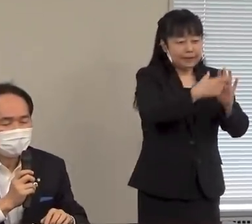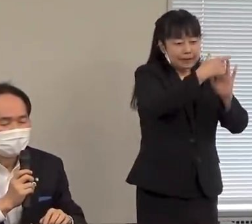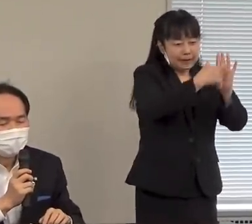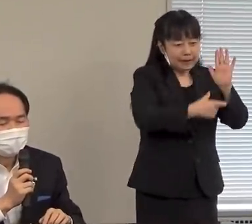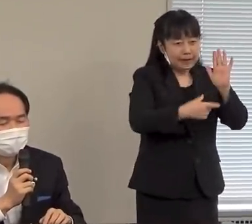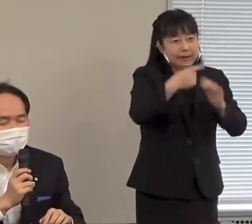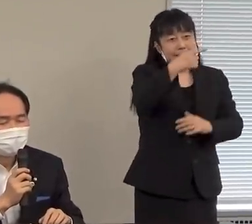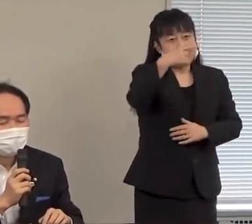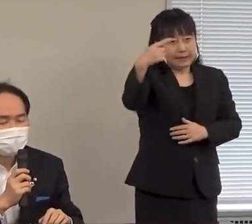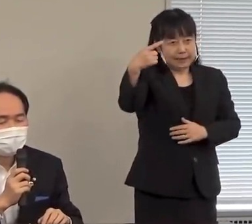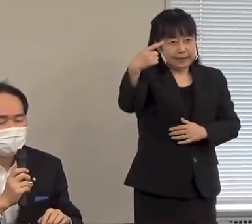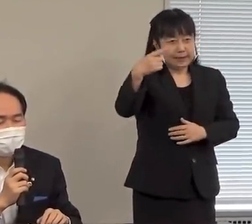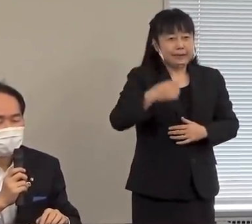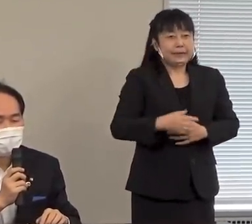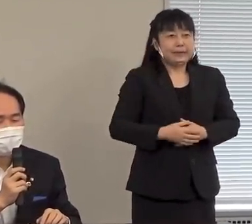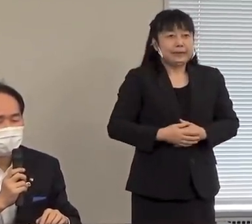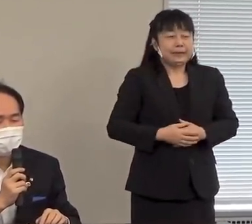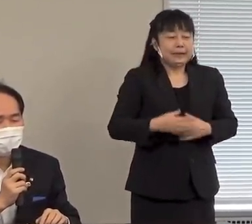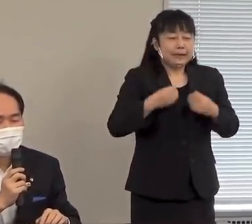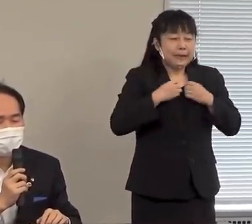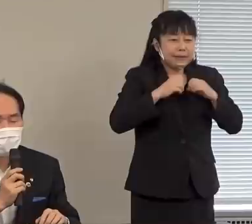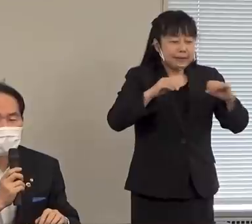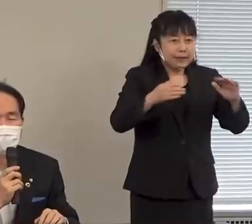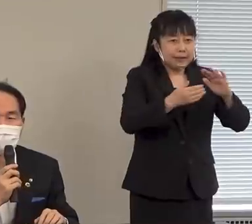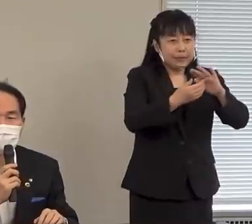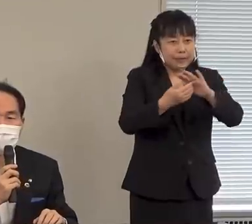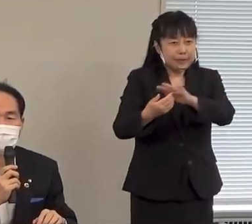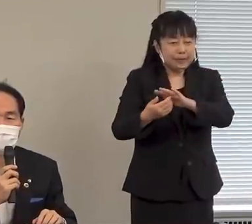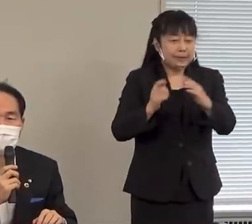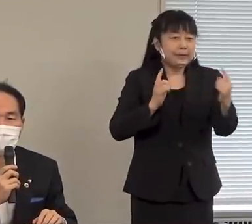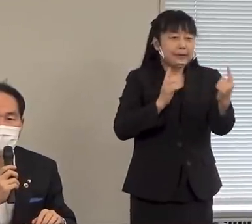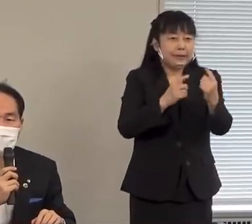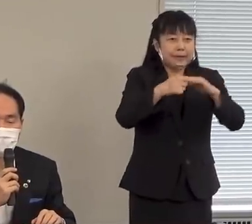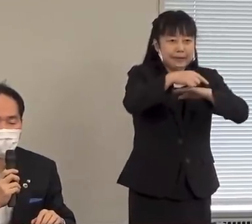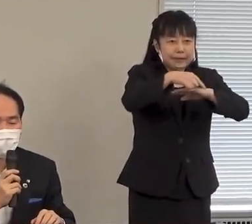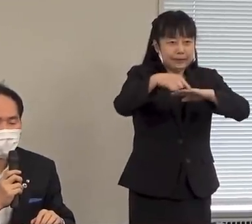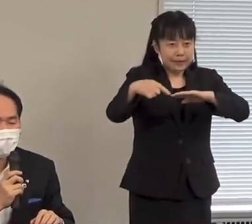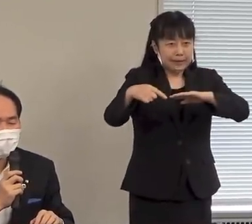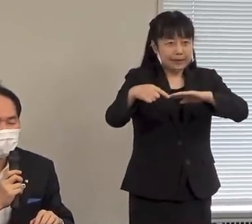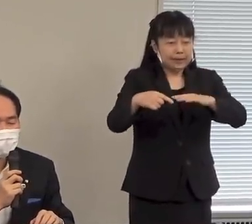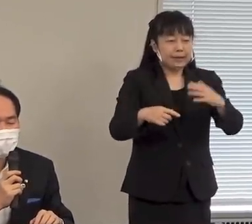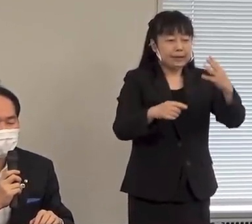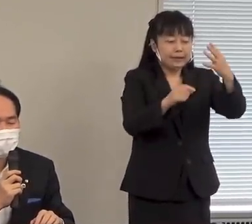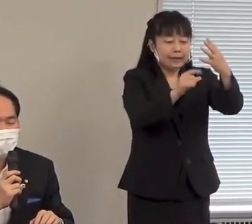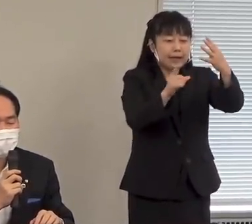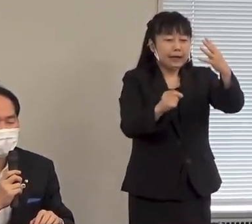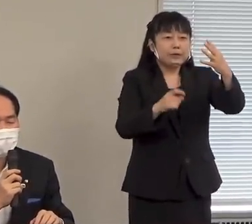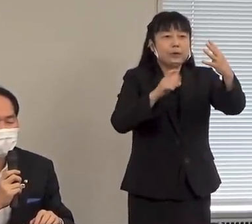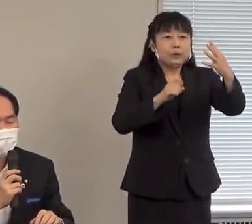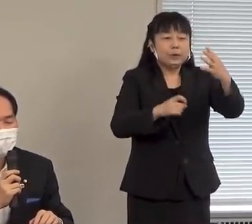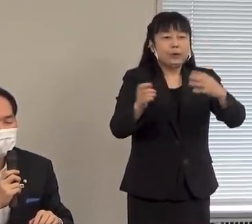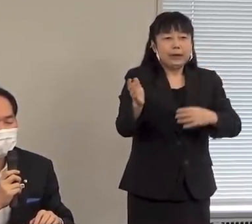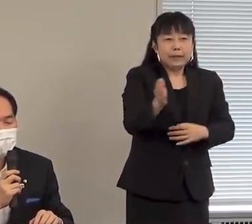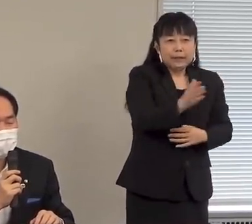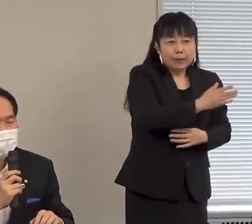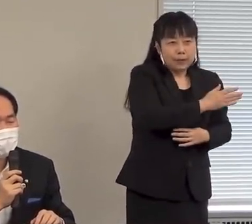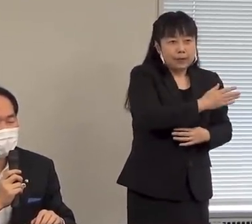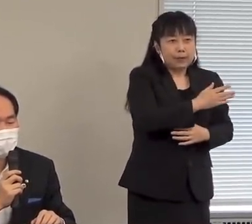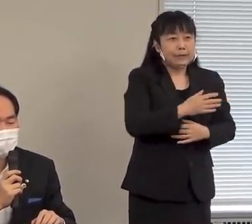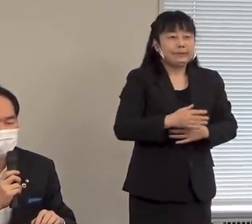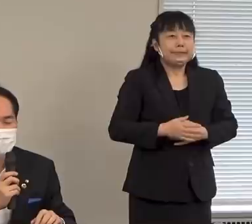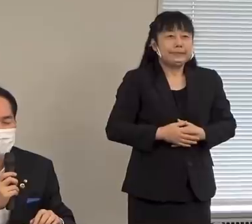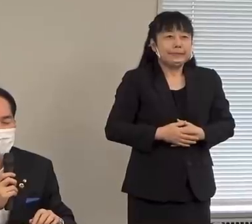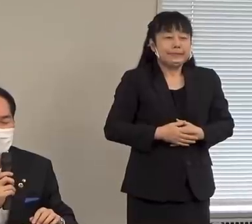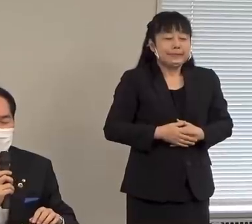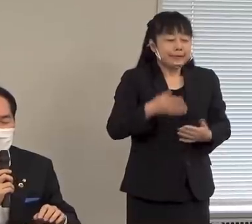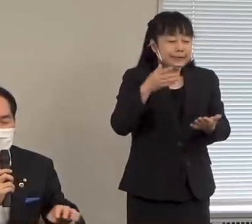の感染予防対策期における対策、4月10日以降につきまして、ご質問申